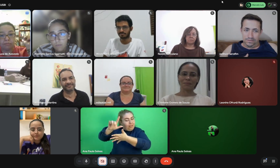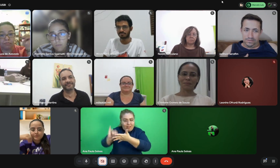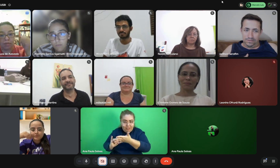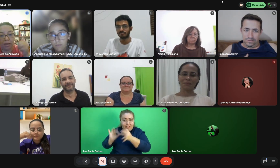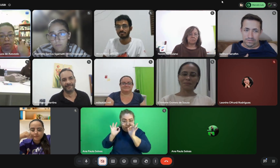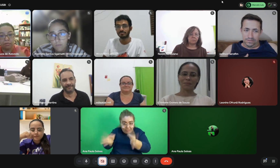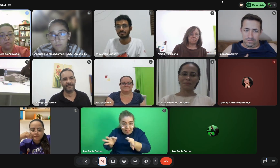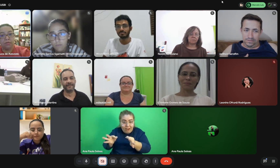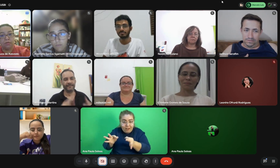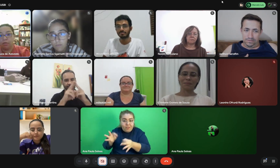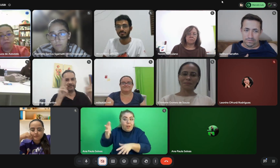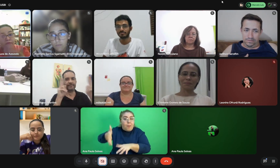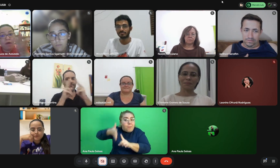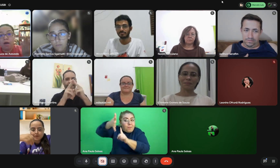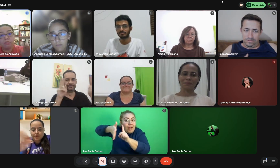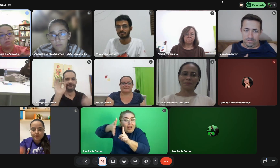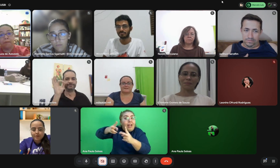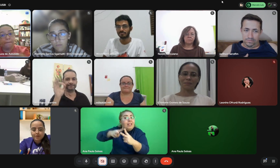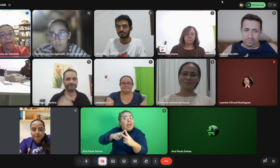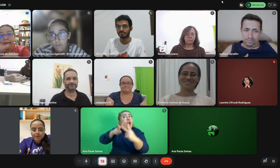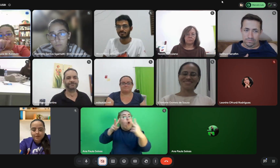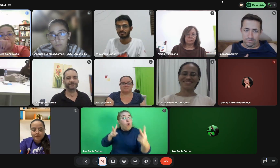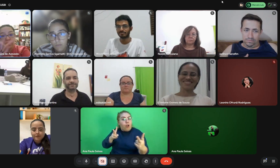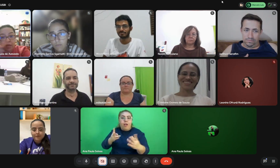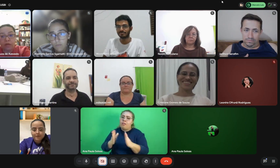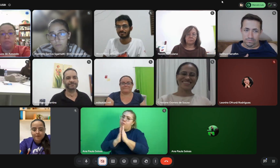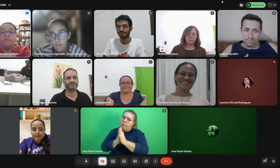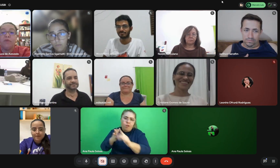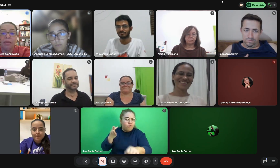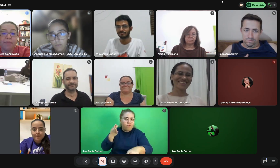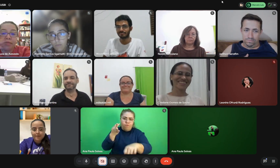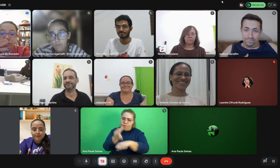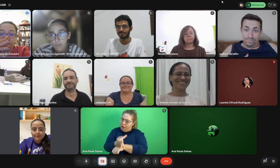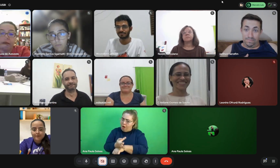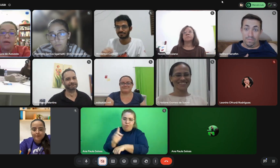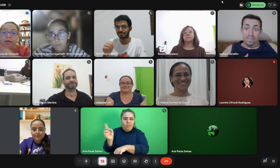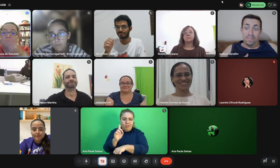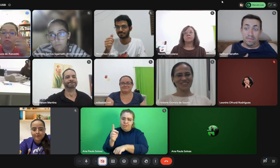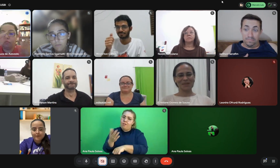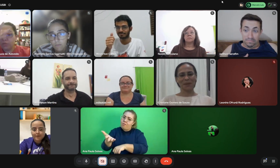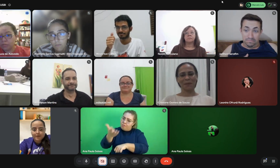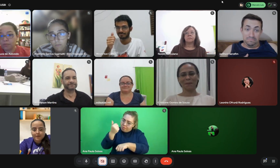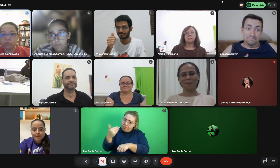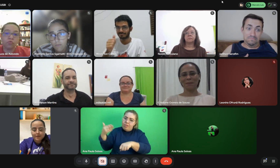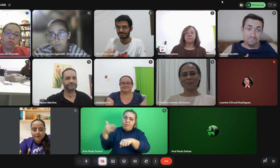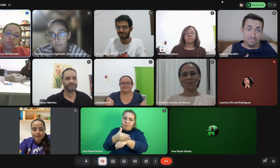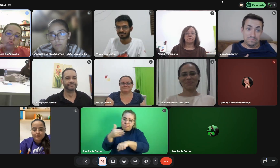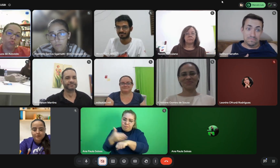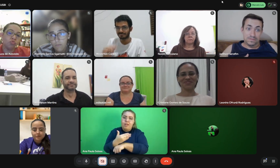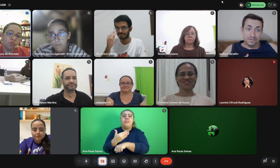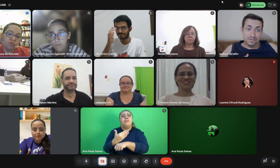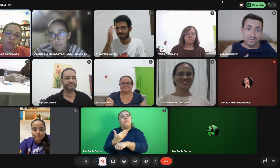online, tá? Não falta, não perde, não. Venha participar, convide as